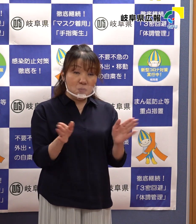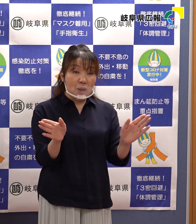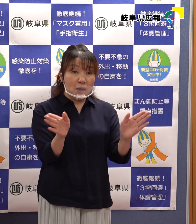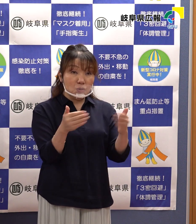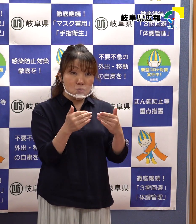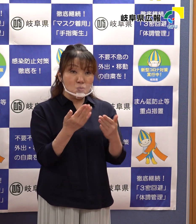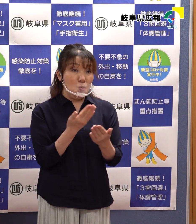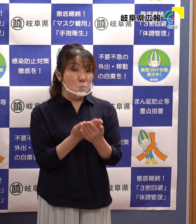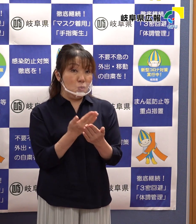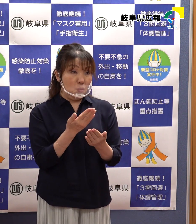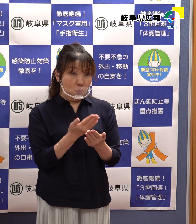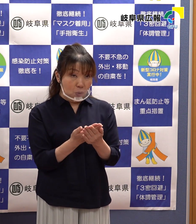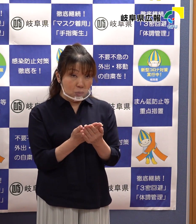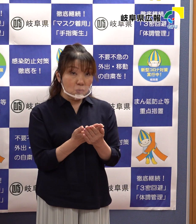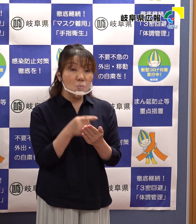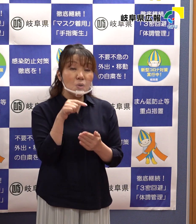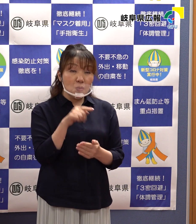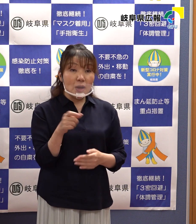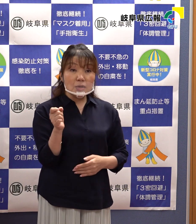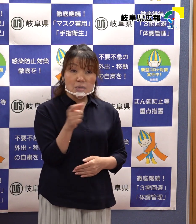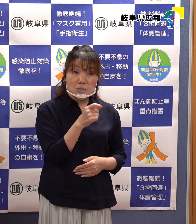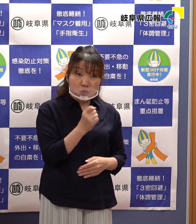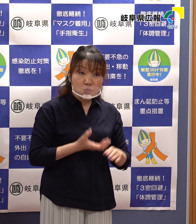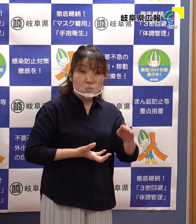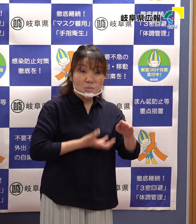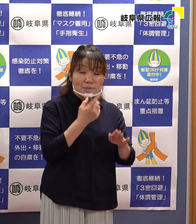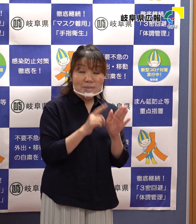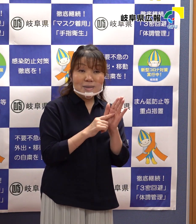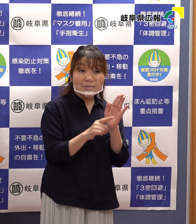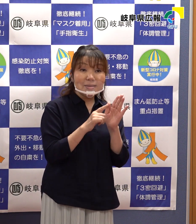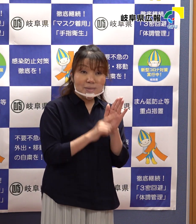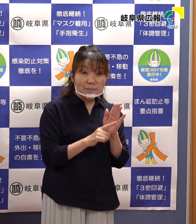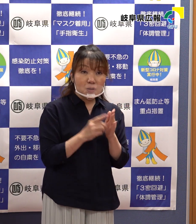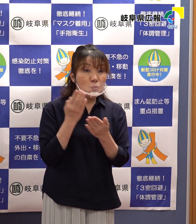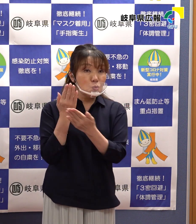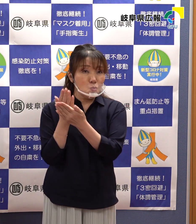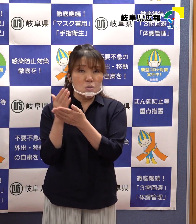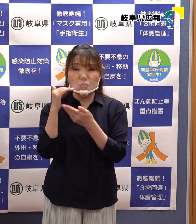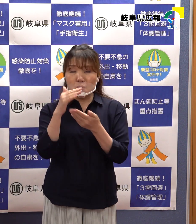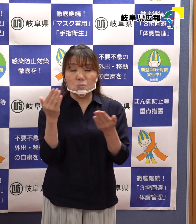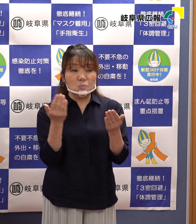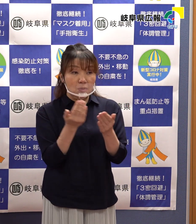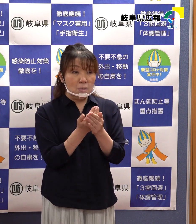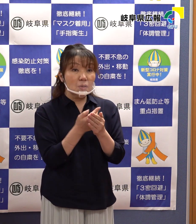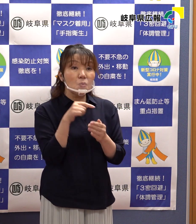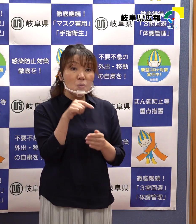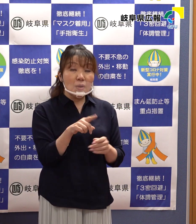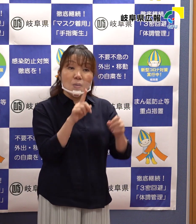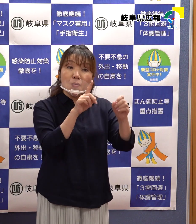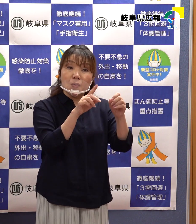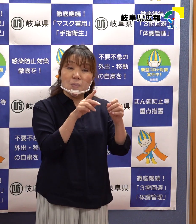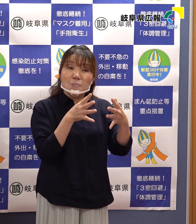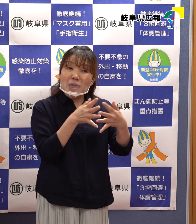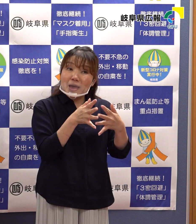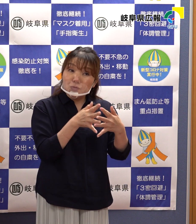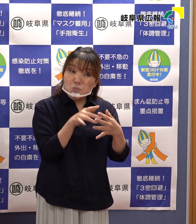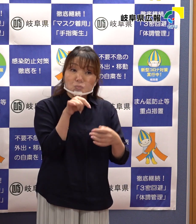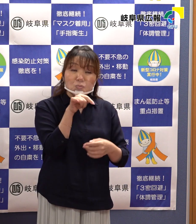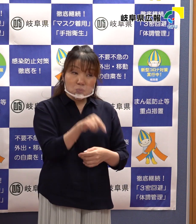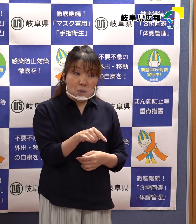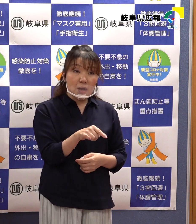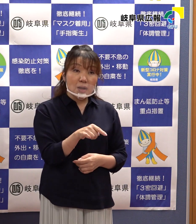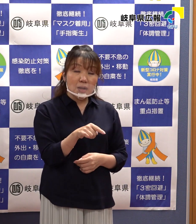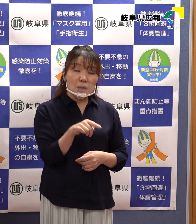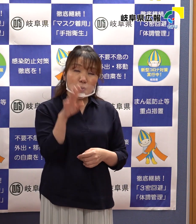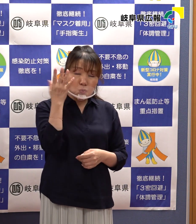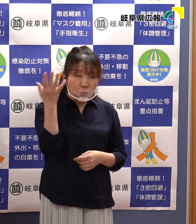請するということになると思うんですけど、それは目安としてその 感染者数とか病床のフェーズ4というのは一つの目安だと